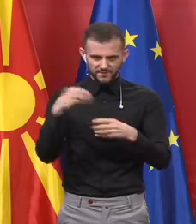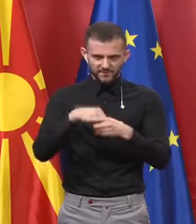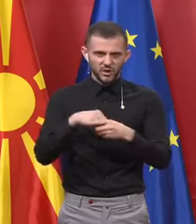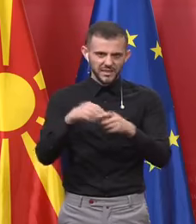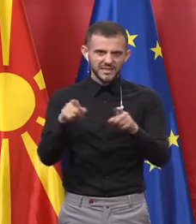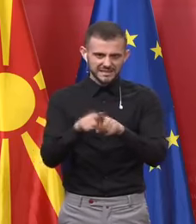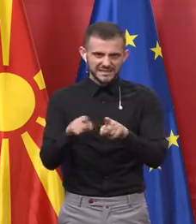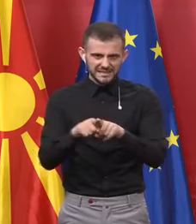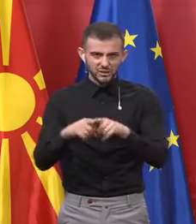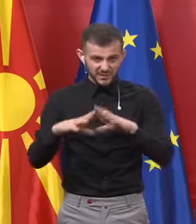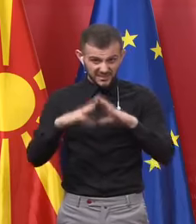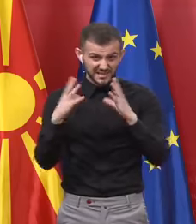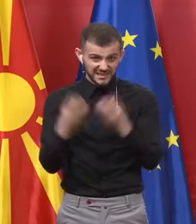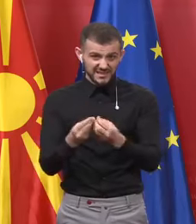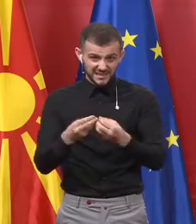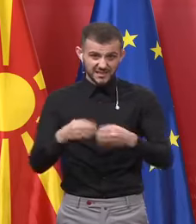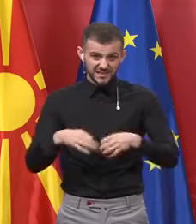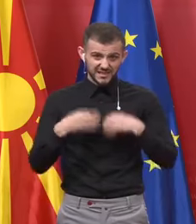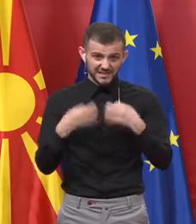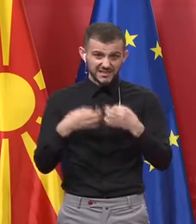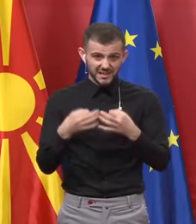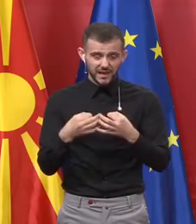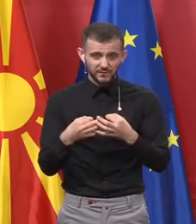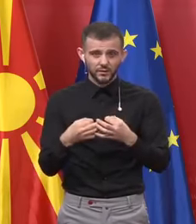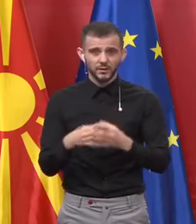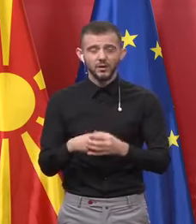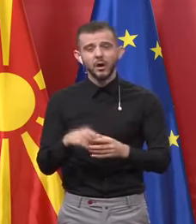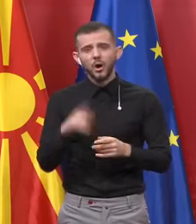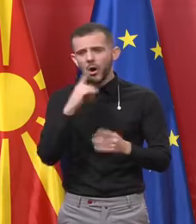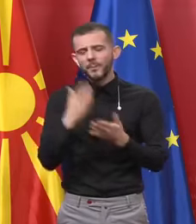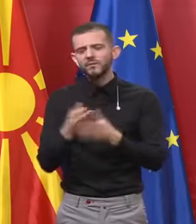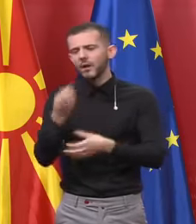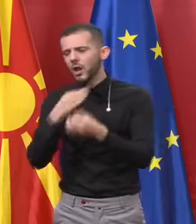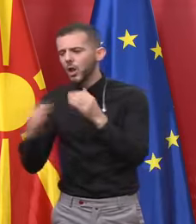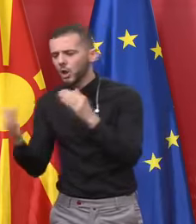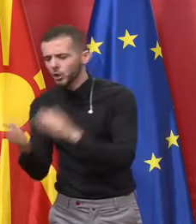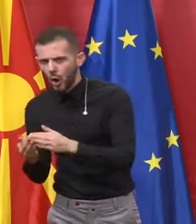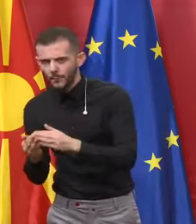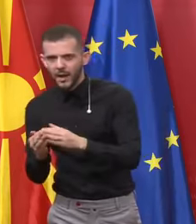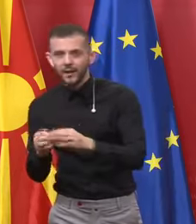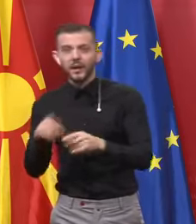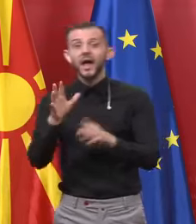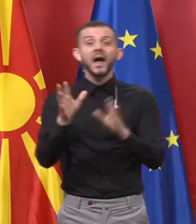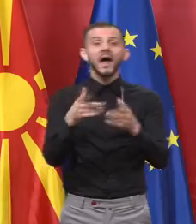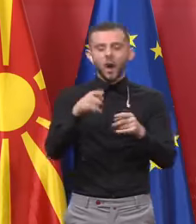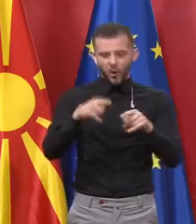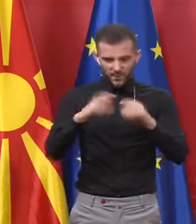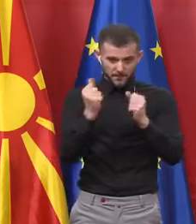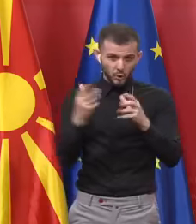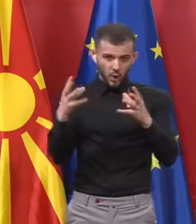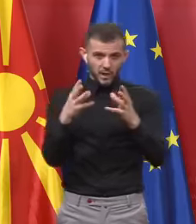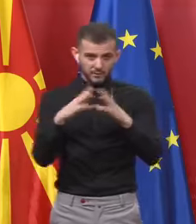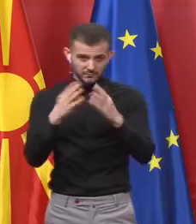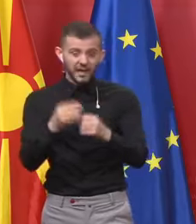влегуваат сите излечени кои што се лекуваат и дома и во болнички услови. Одговорот е